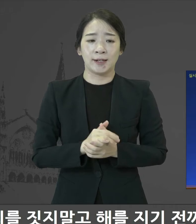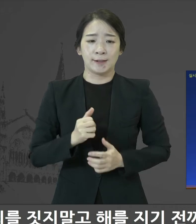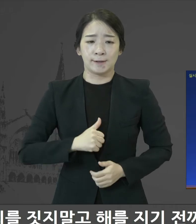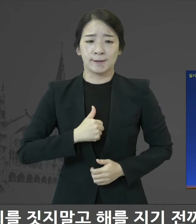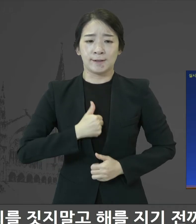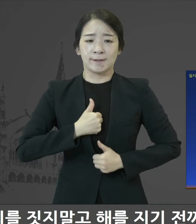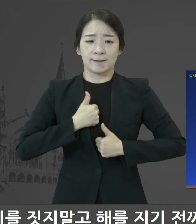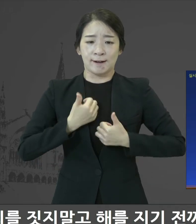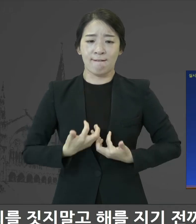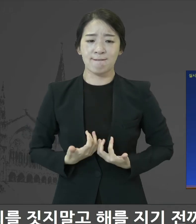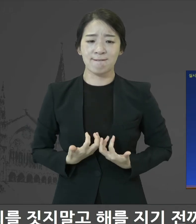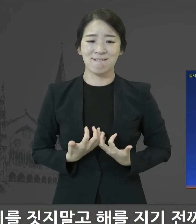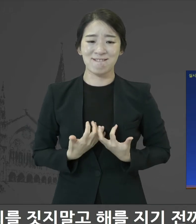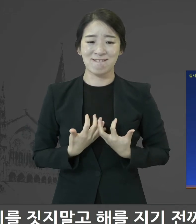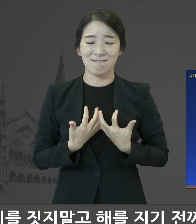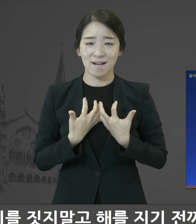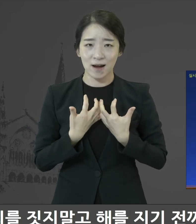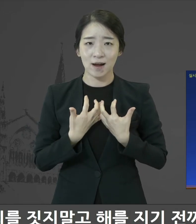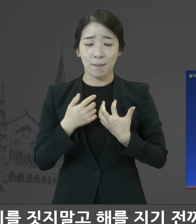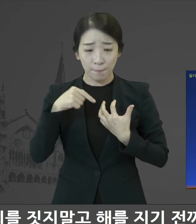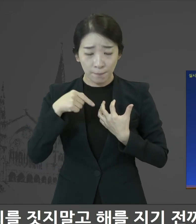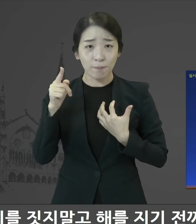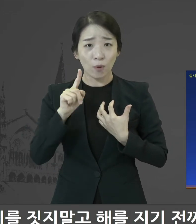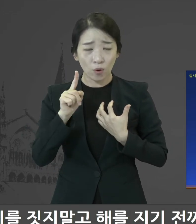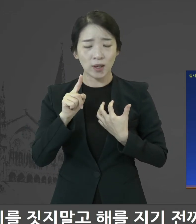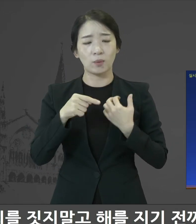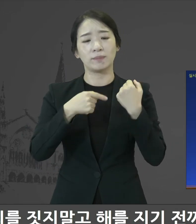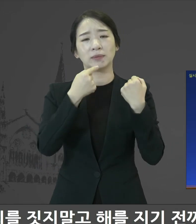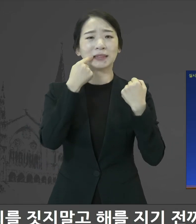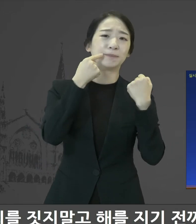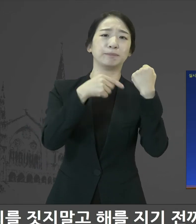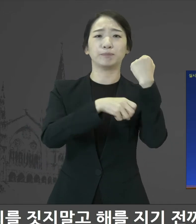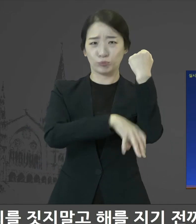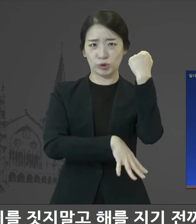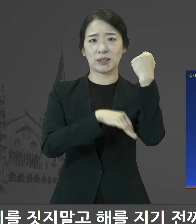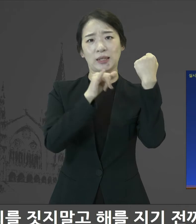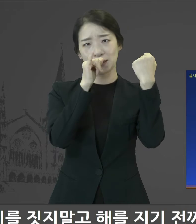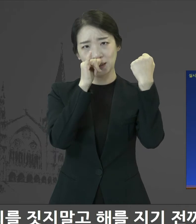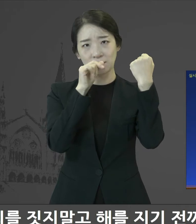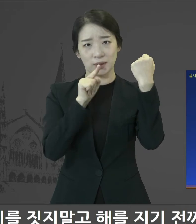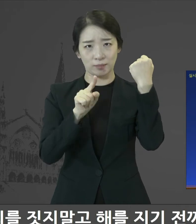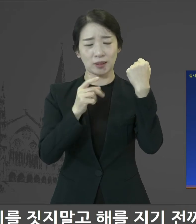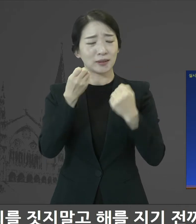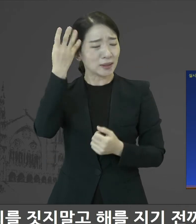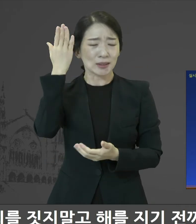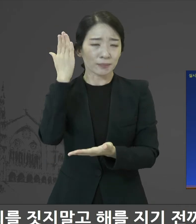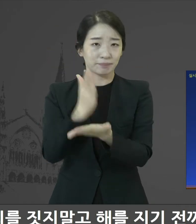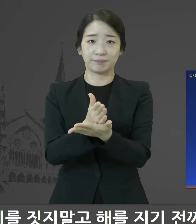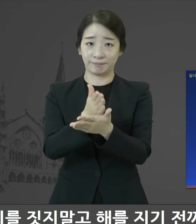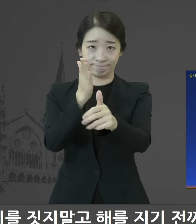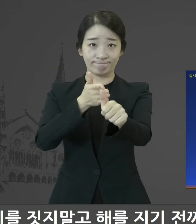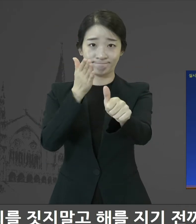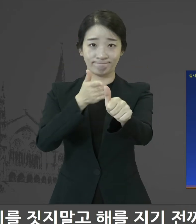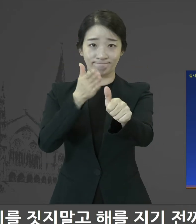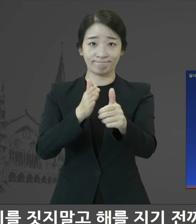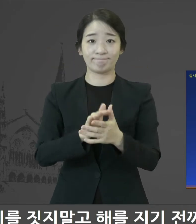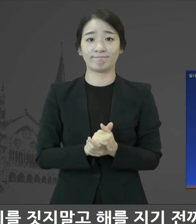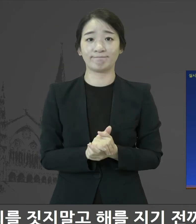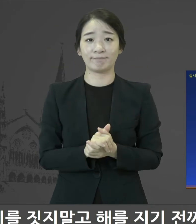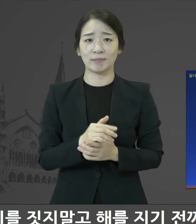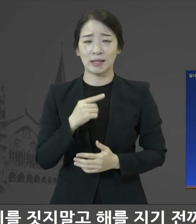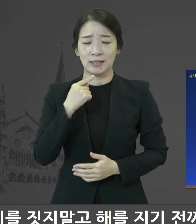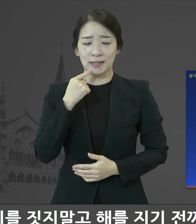근원에 쓴뿌리가 있다는 거예요. 사랑하는 성도 여러분, 잊지 마시기를 주 안에서 소망합니다. 여러분,